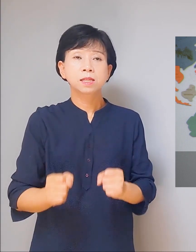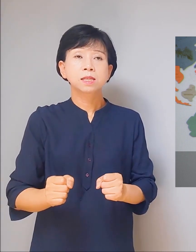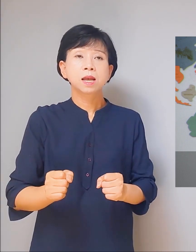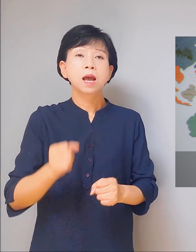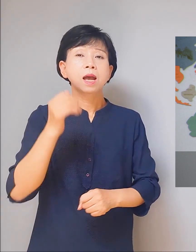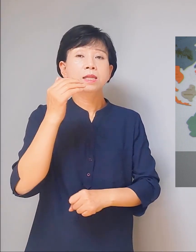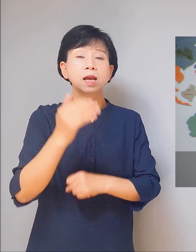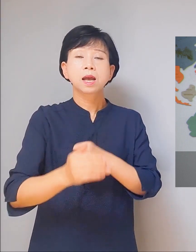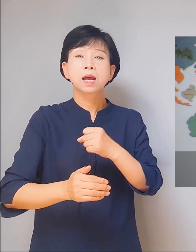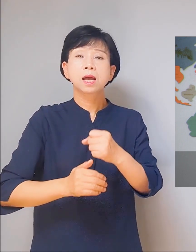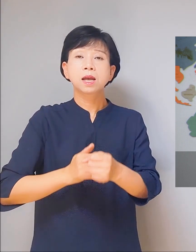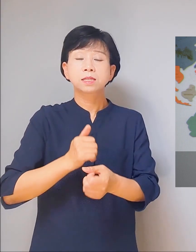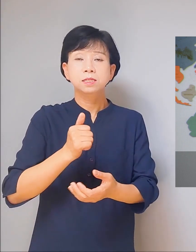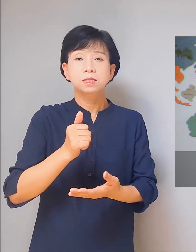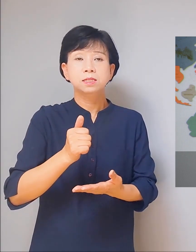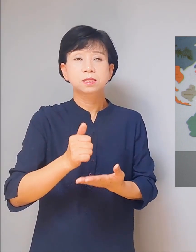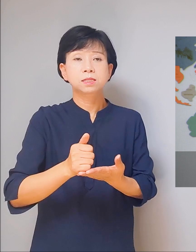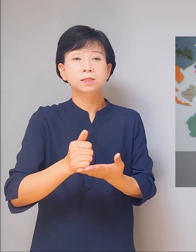살아계신